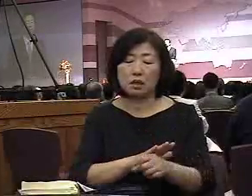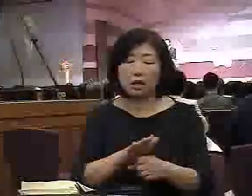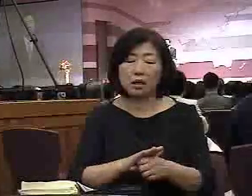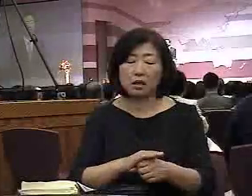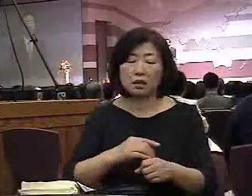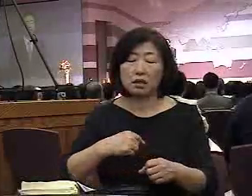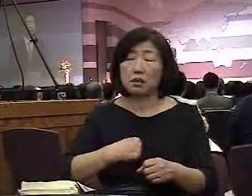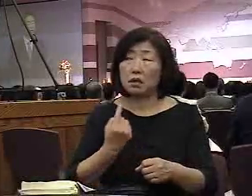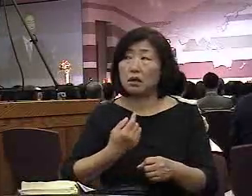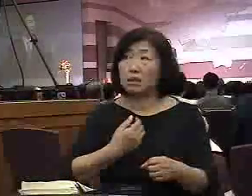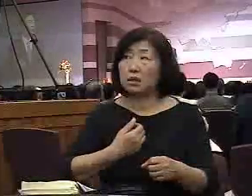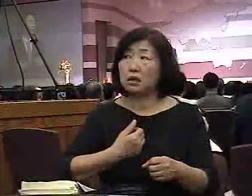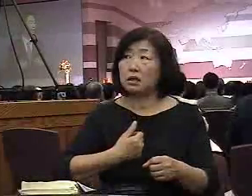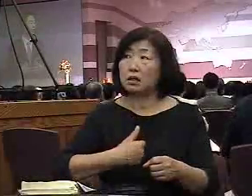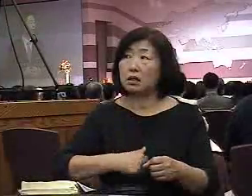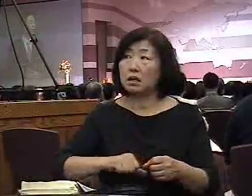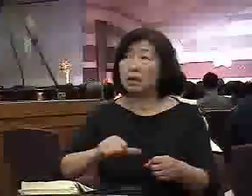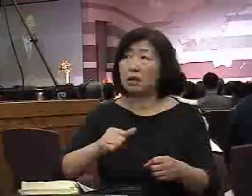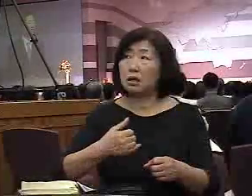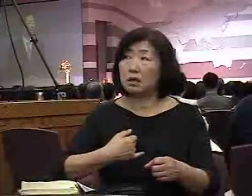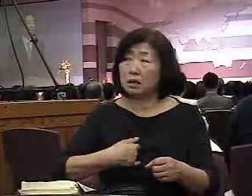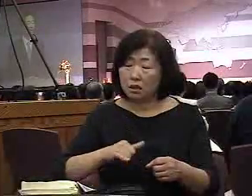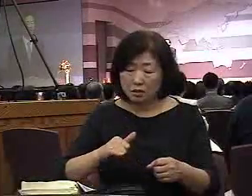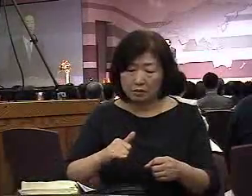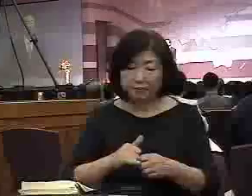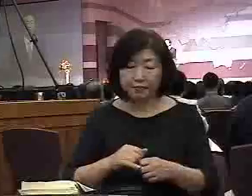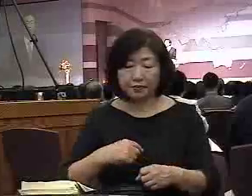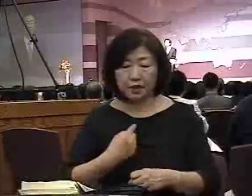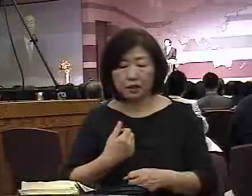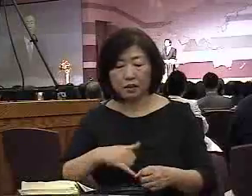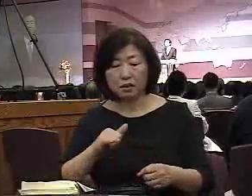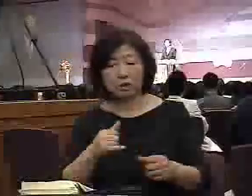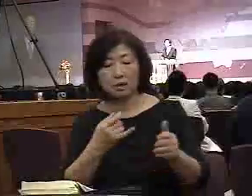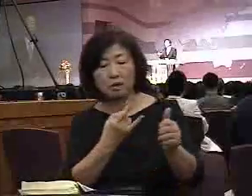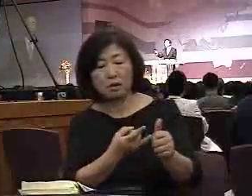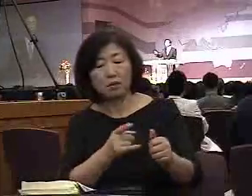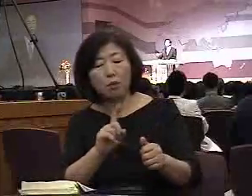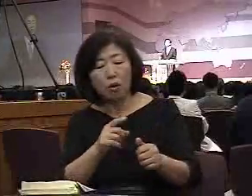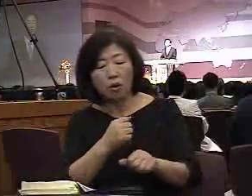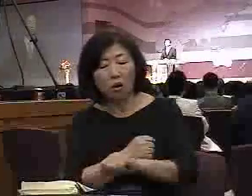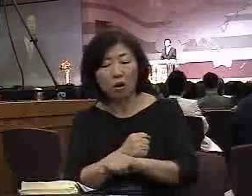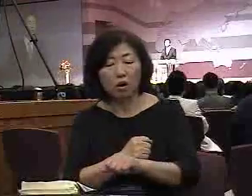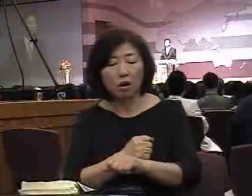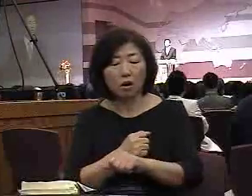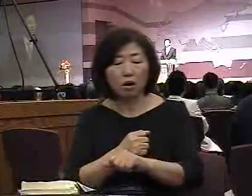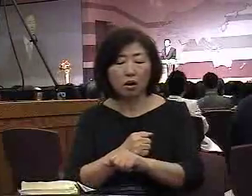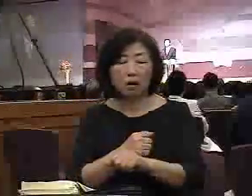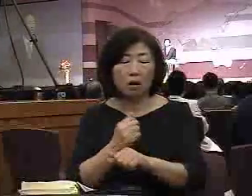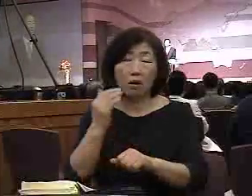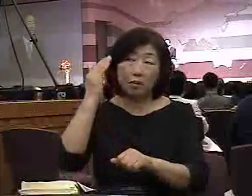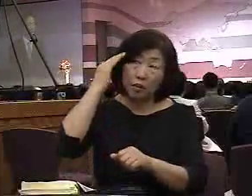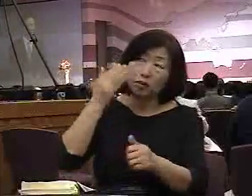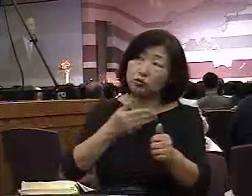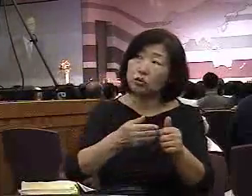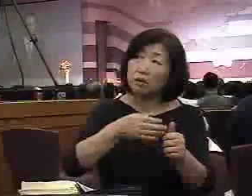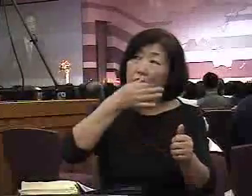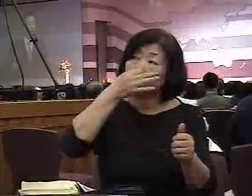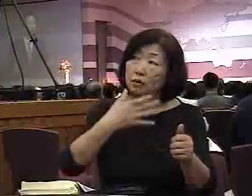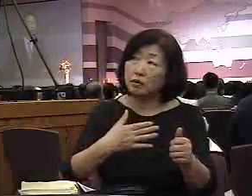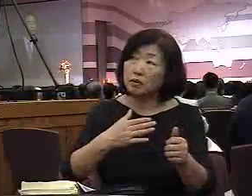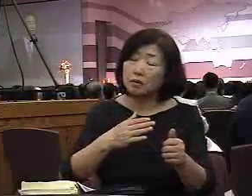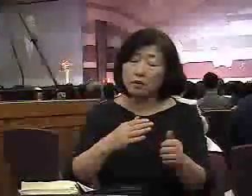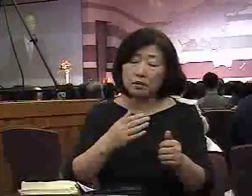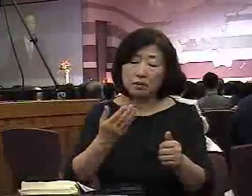자식입니다. 여기 있는 우리 부모님 저를 포함해서 자기 자식에게 뭐 하나 해코지 하는 것도 힘든데 자기